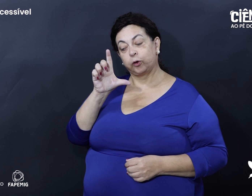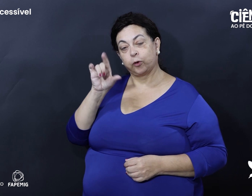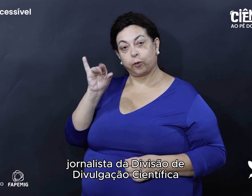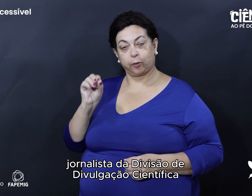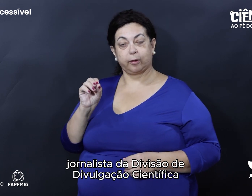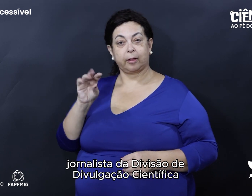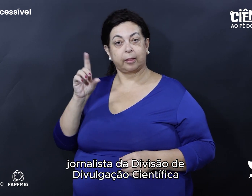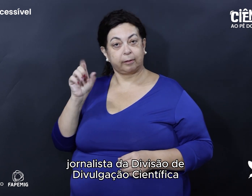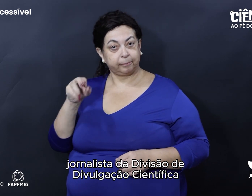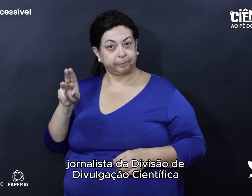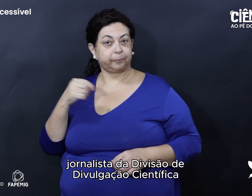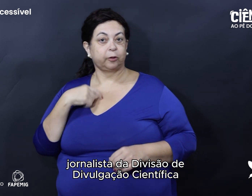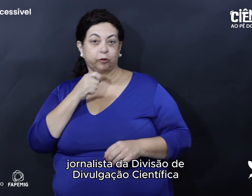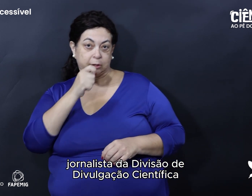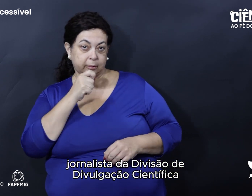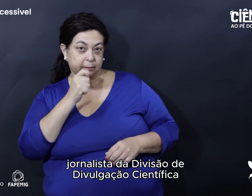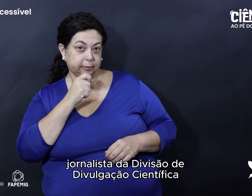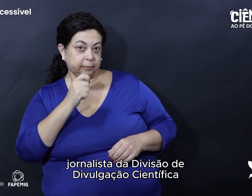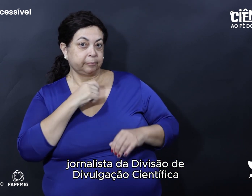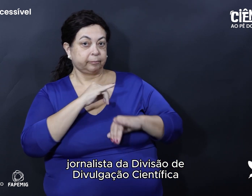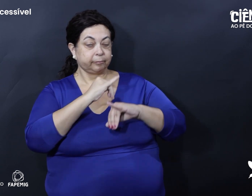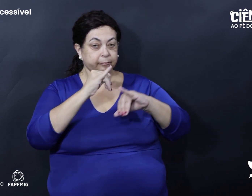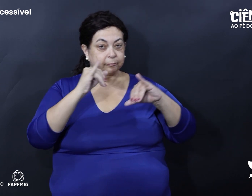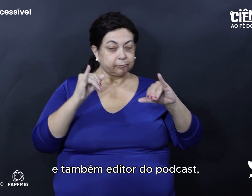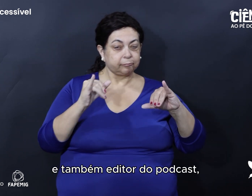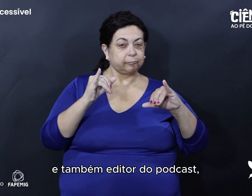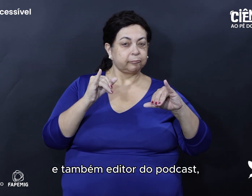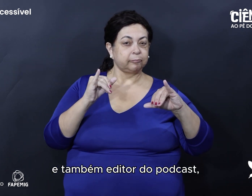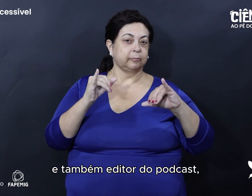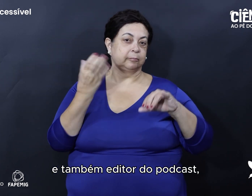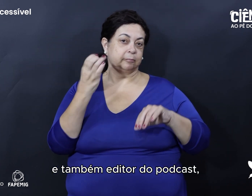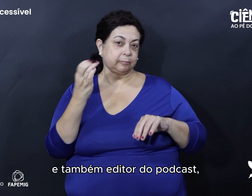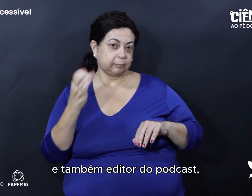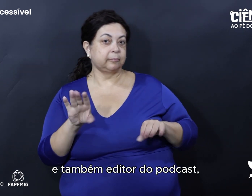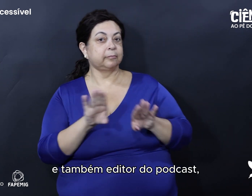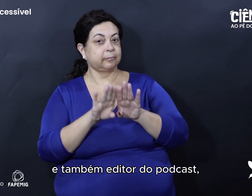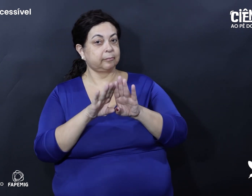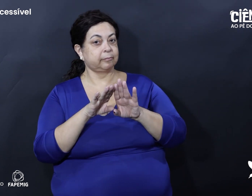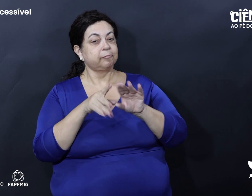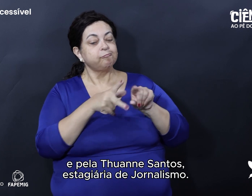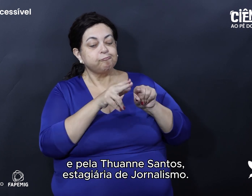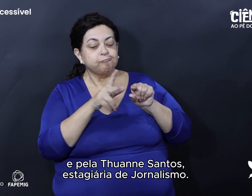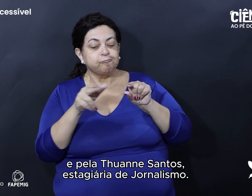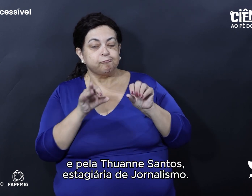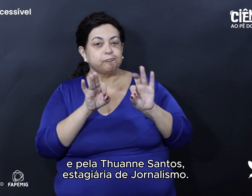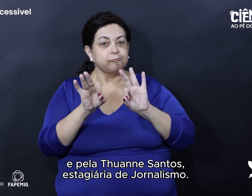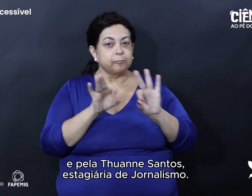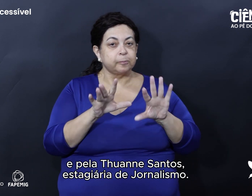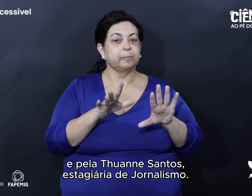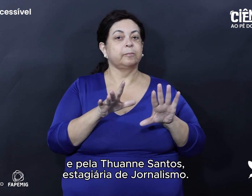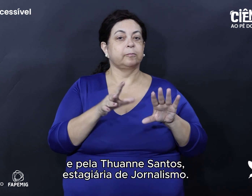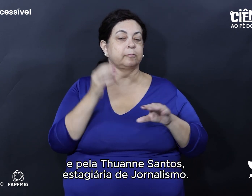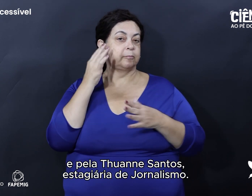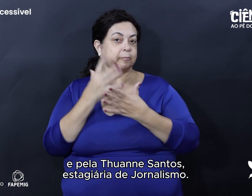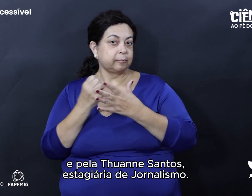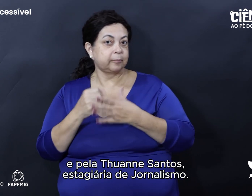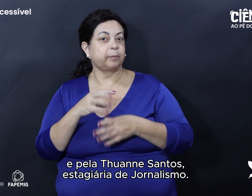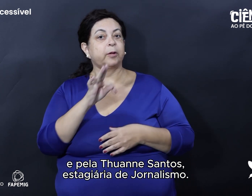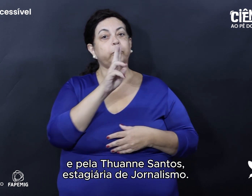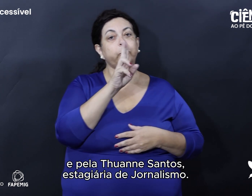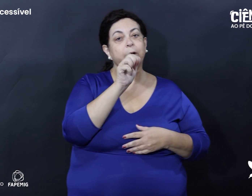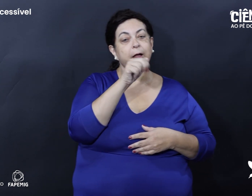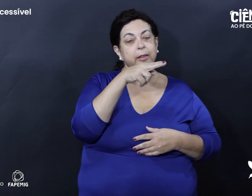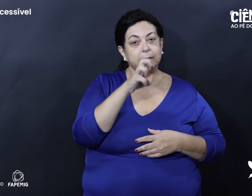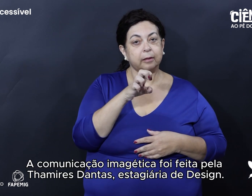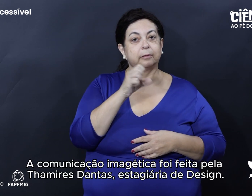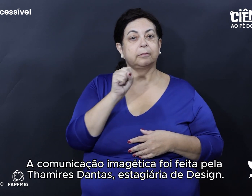Daniel, jornalista da Divisão de Divulgação Científica e também editor do podcast, pela Tuane Santos, estagiária de